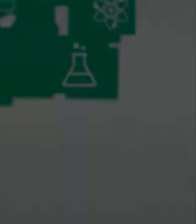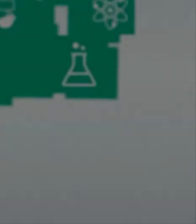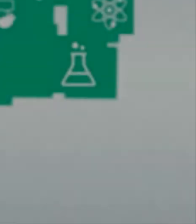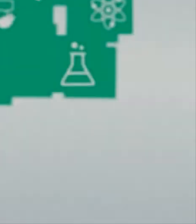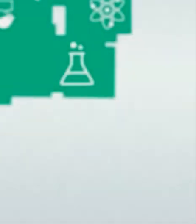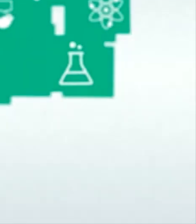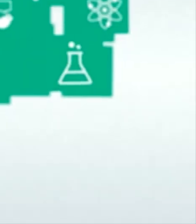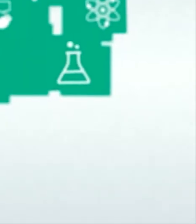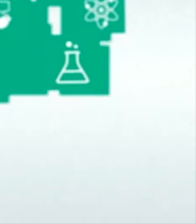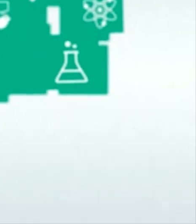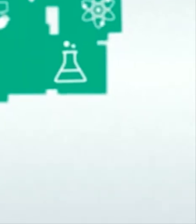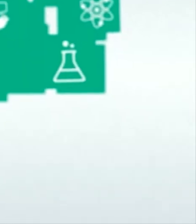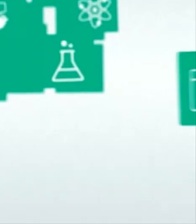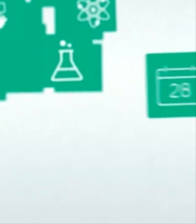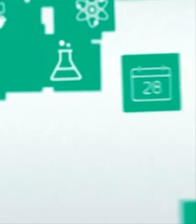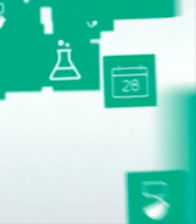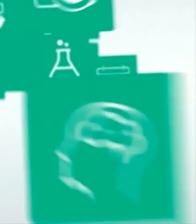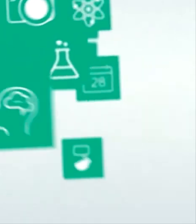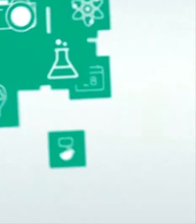E aí